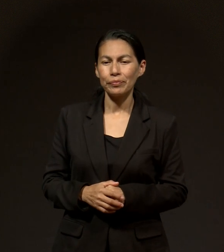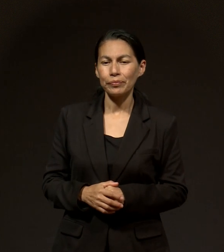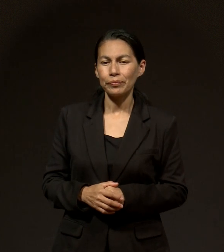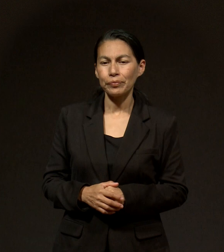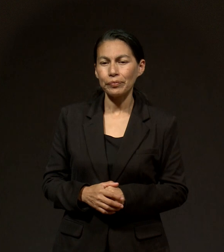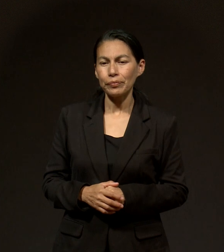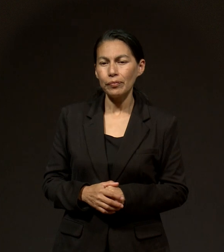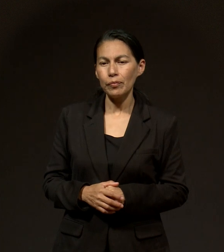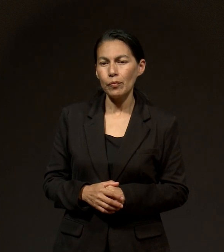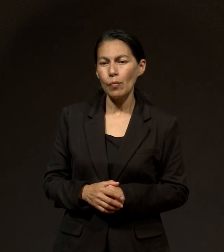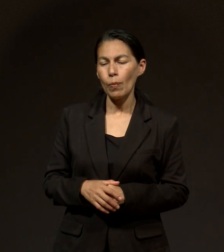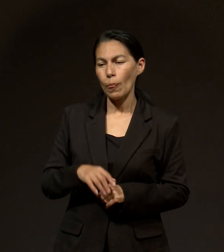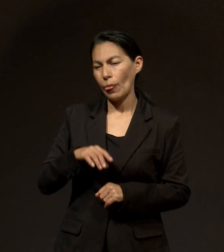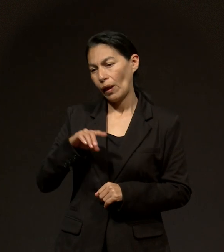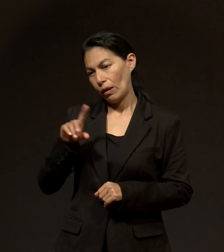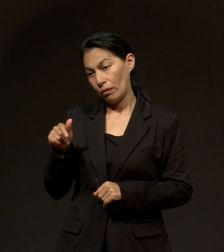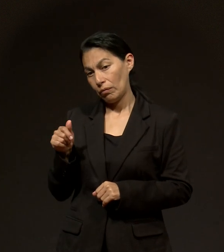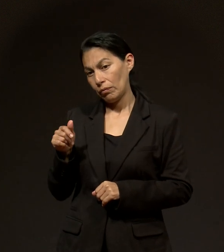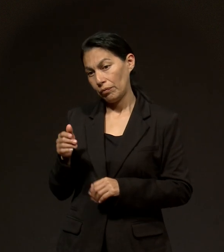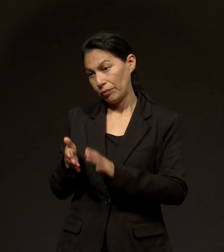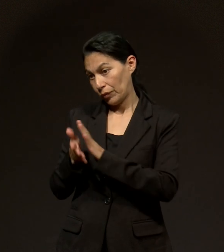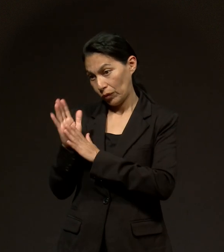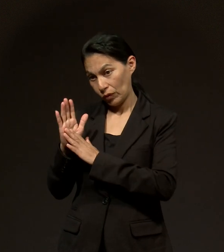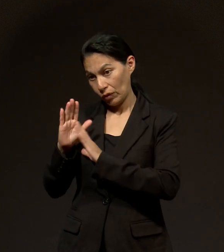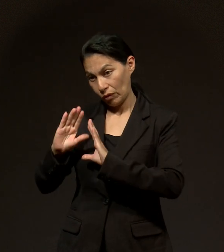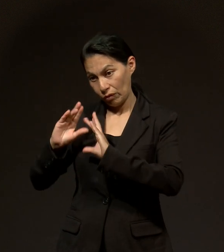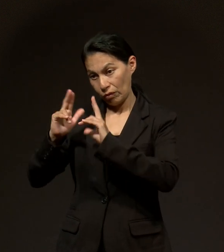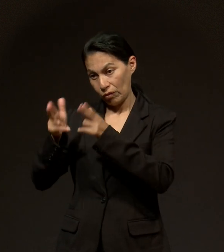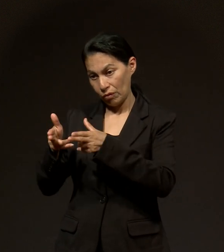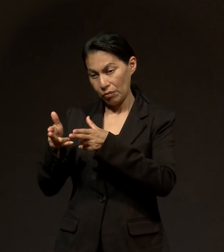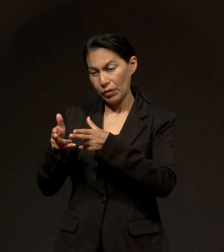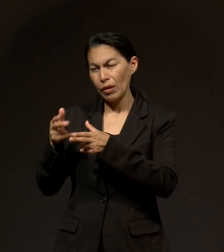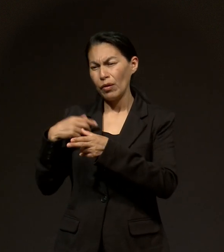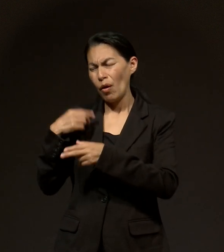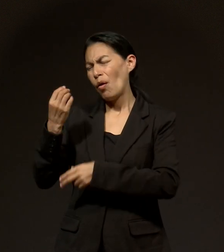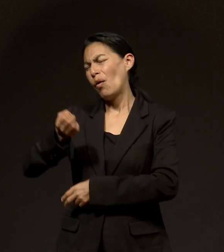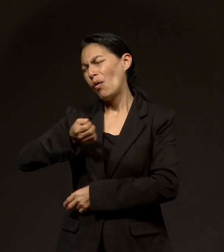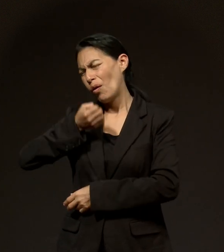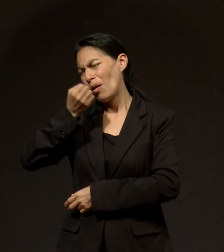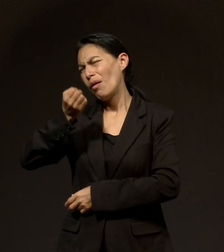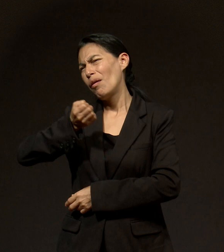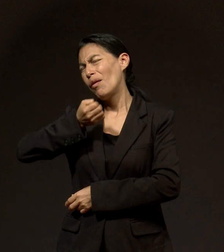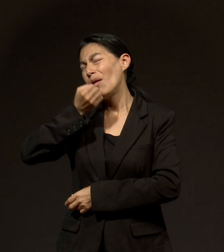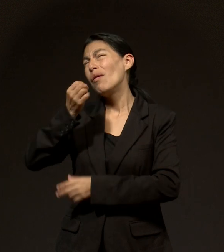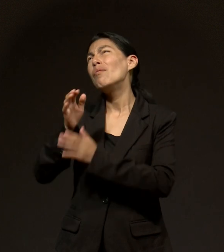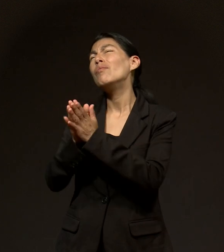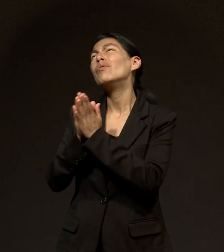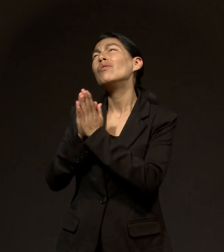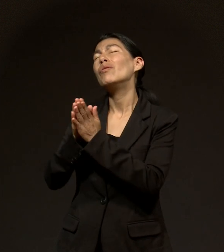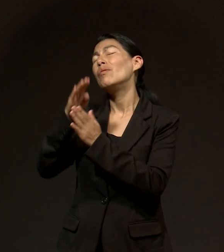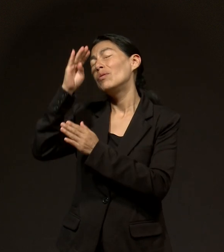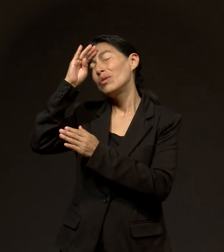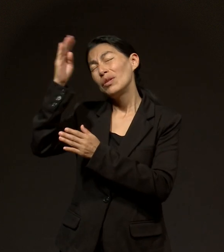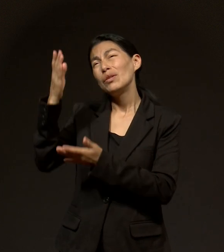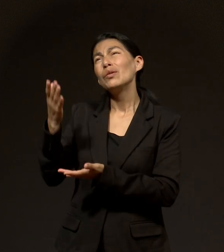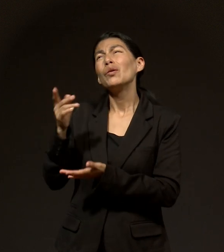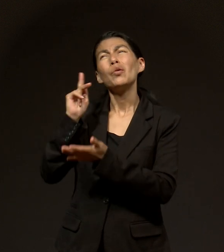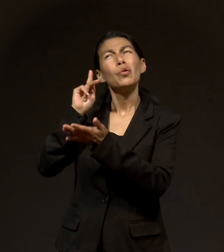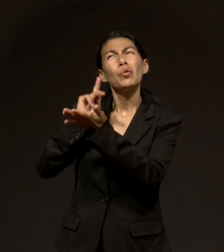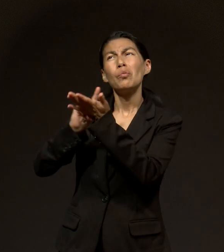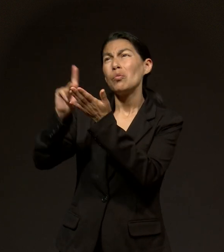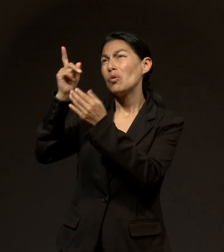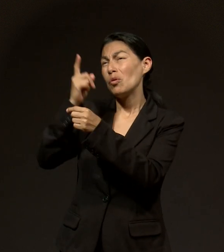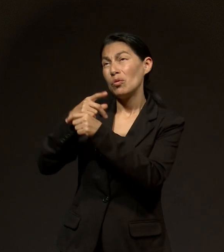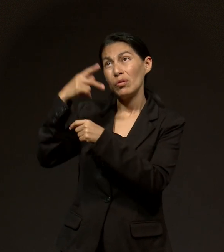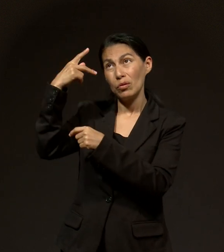pues, yo después de regresar a Chiapas, yo seguía orando. Yo oraba y le decía al Señor, Señor, por favor, que